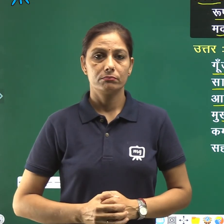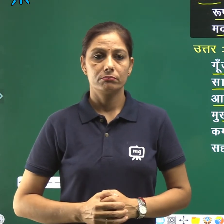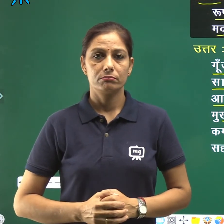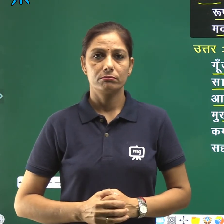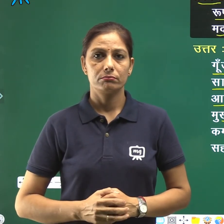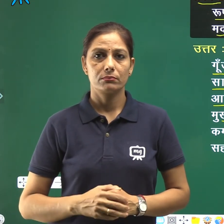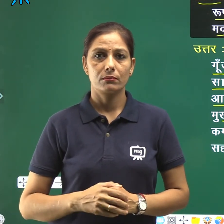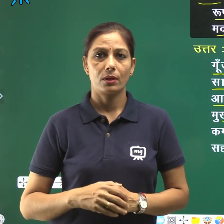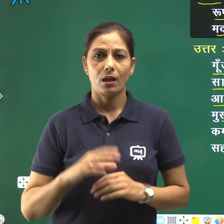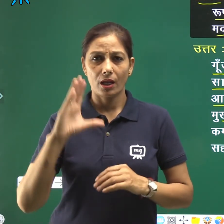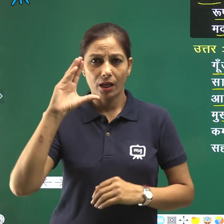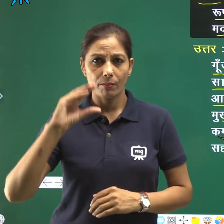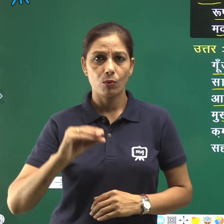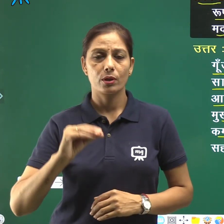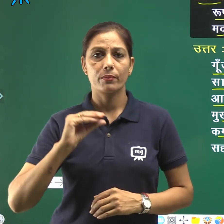कमजोर पड़ने पर